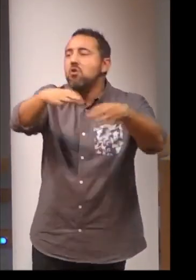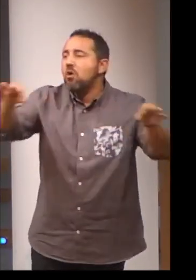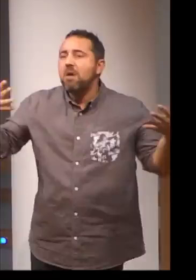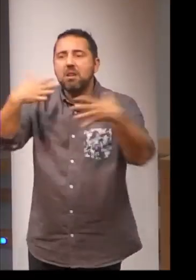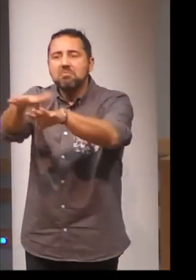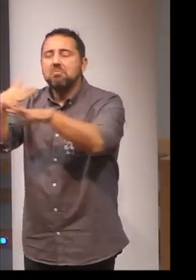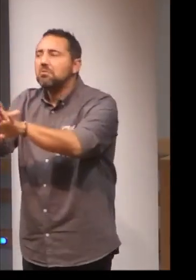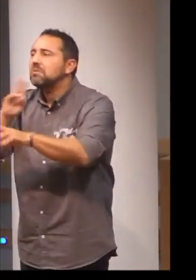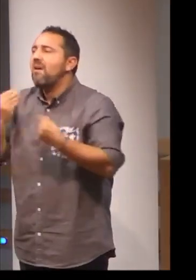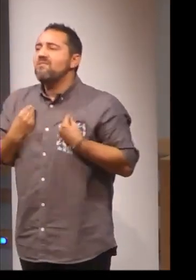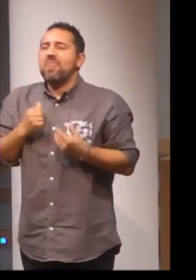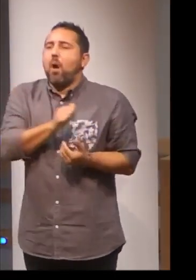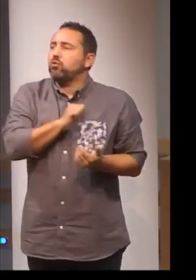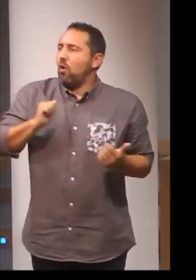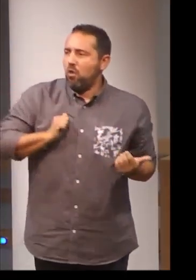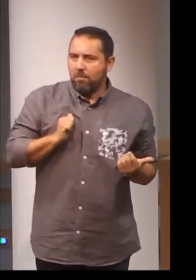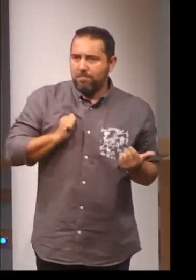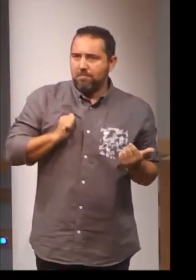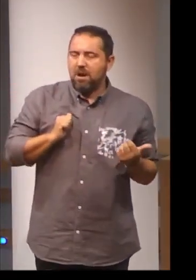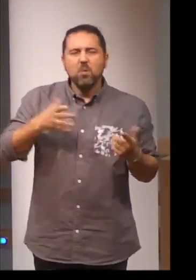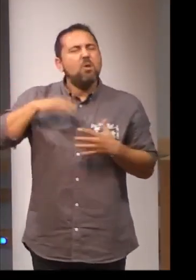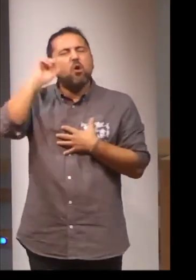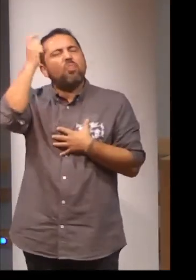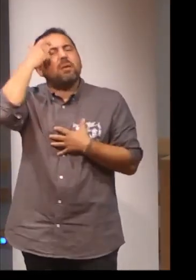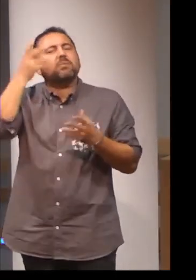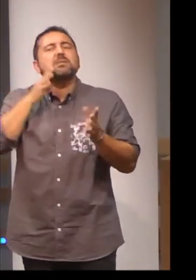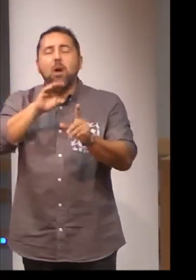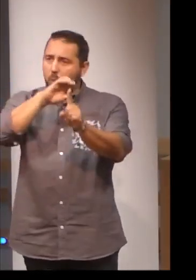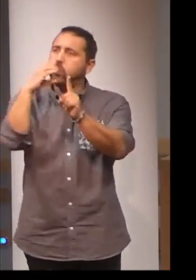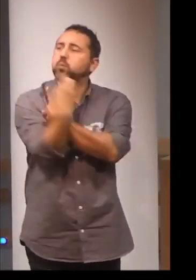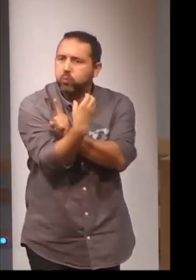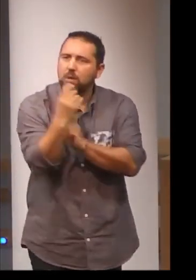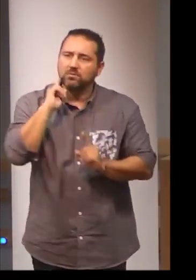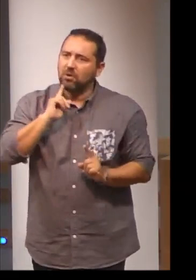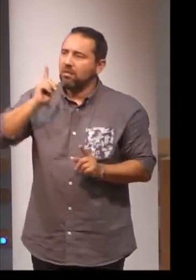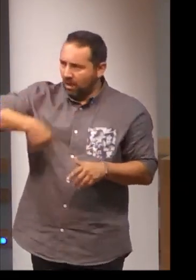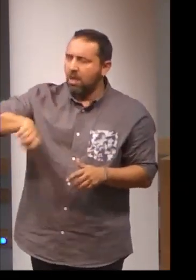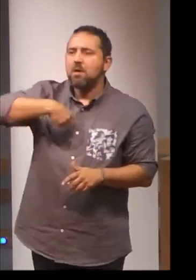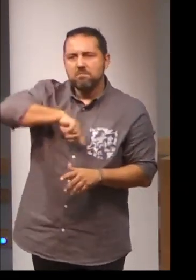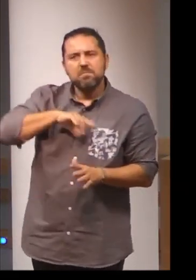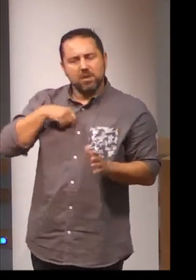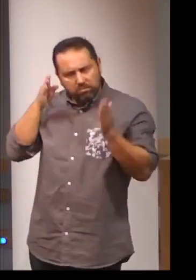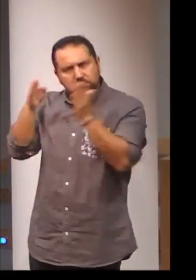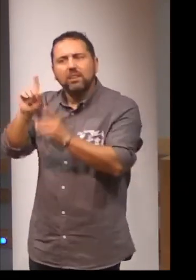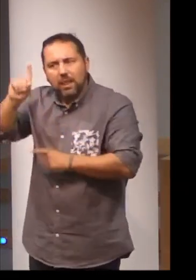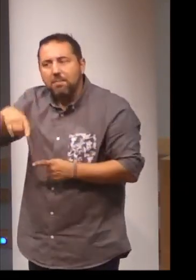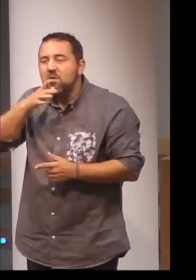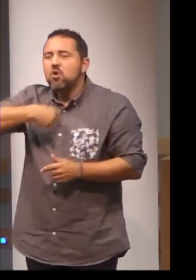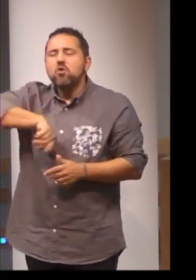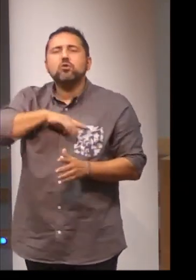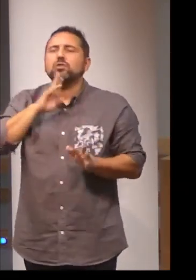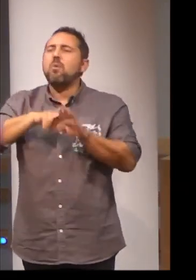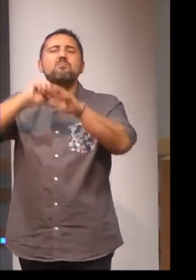autónoma, al derecho a la autodeterminación, al concepto de cultura sorda, con el que hemos trabajado desde el principio, ya que nosotros defendemos un modelo